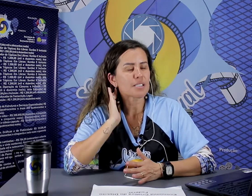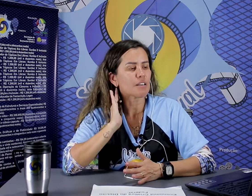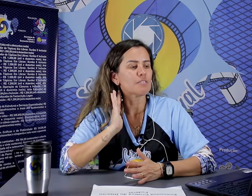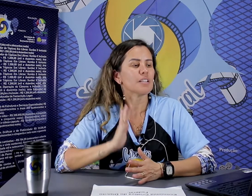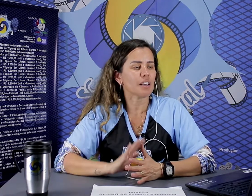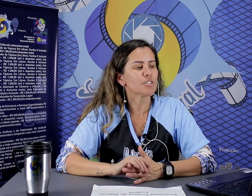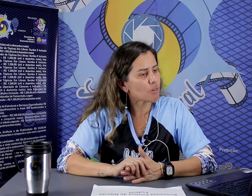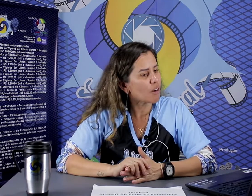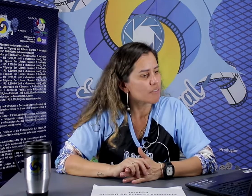comunicação é visual.